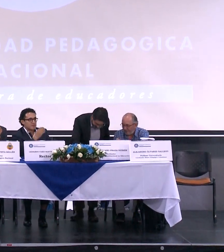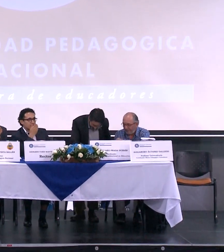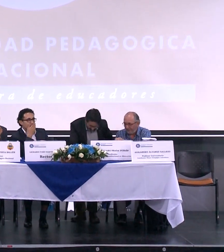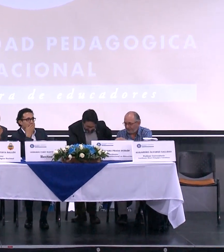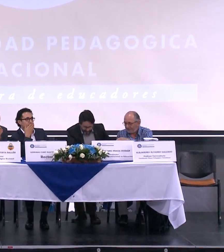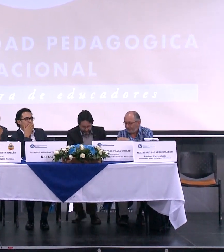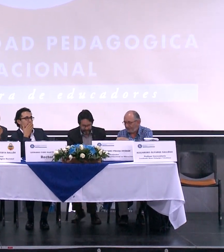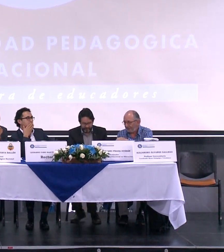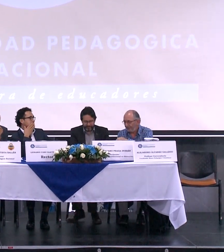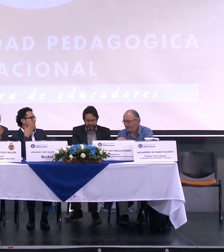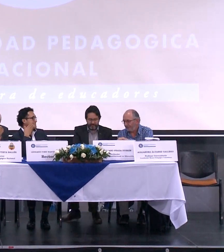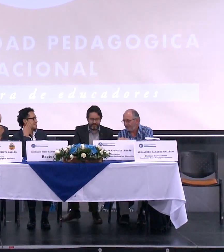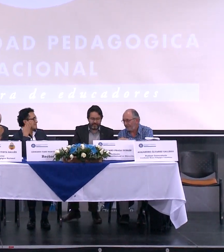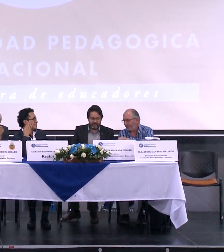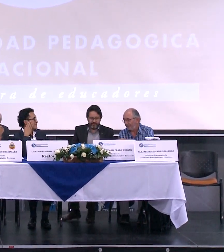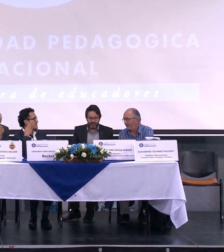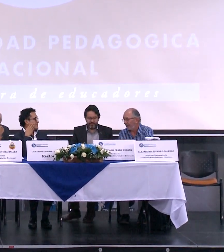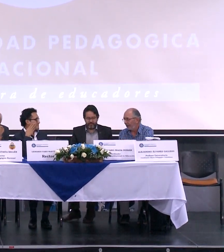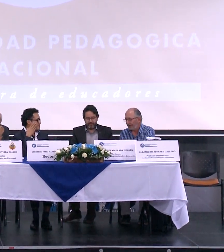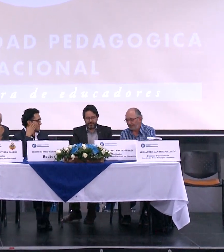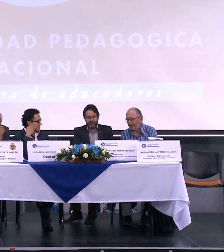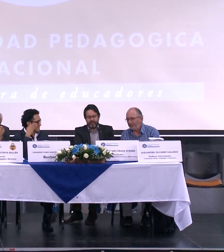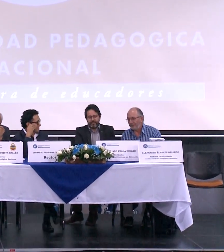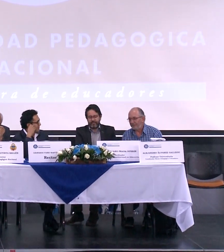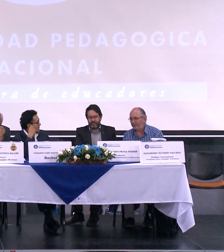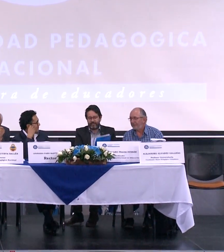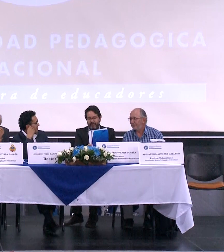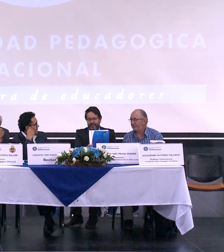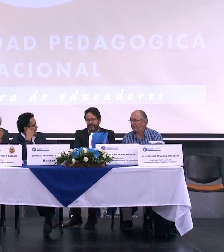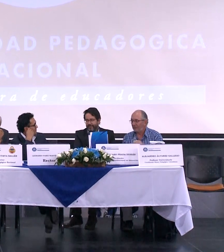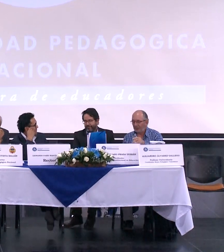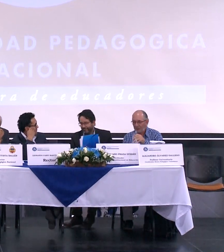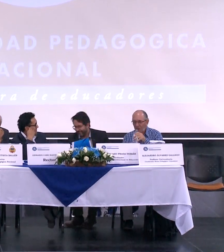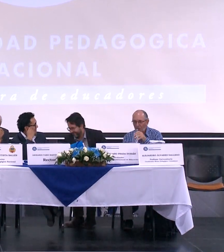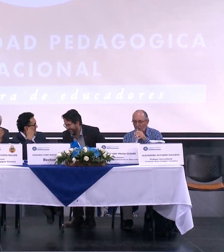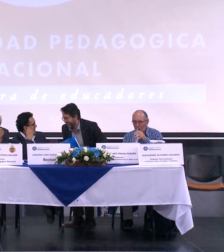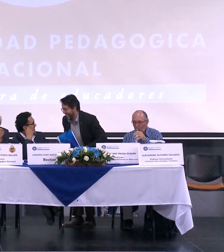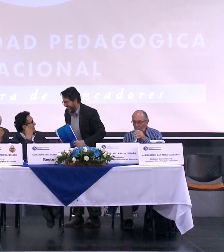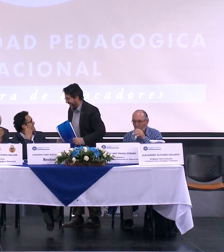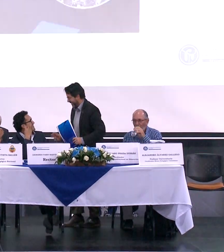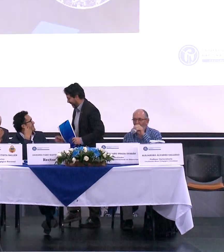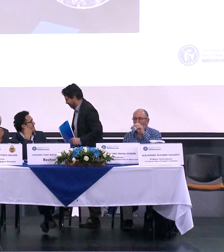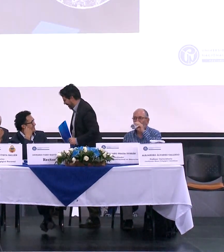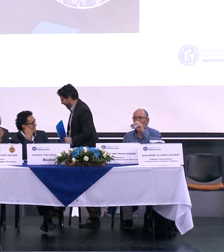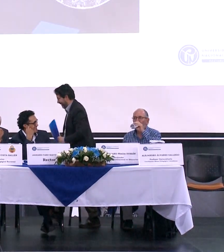a continuación palabras del coordinador del doctorado el profesor maximiliano